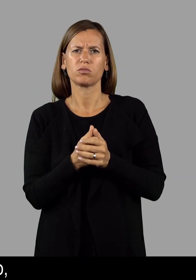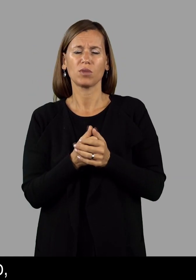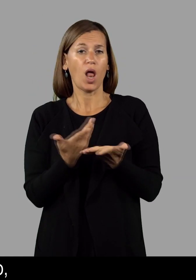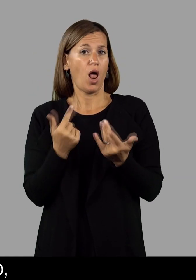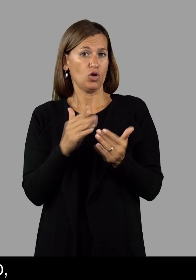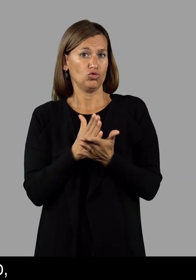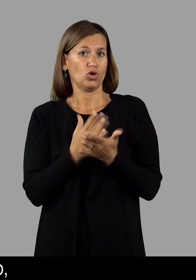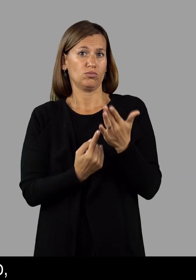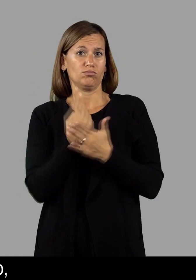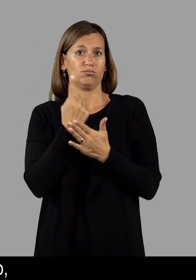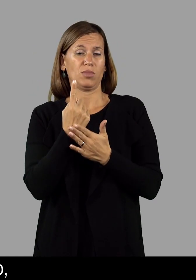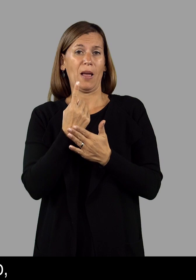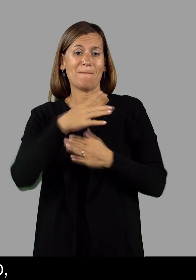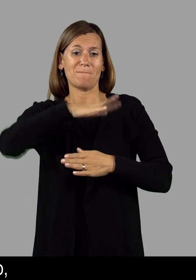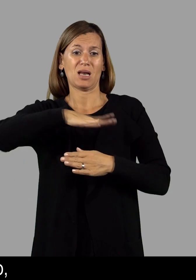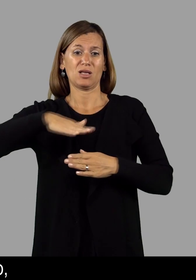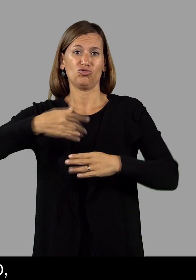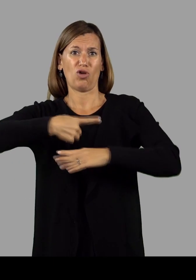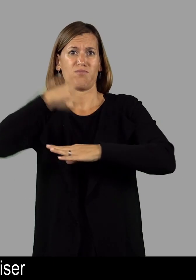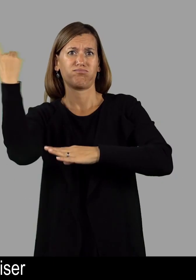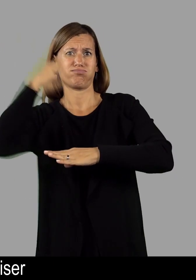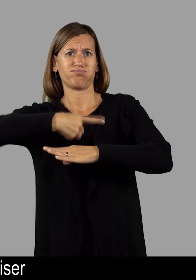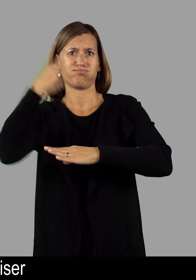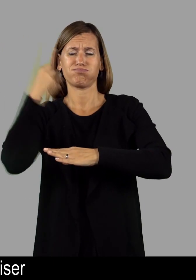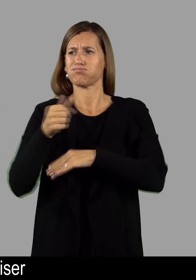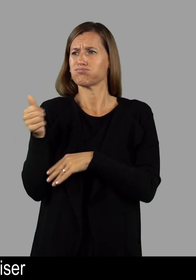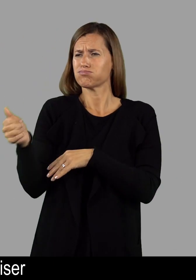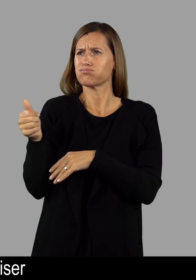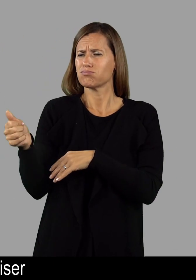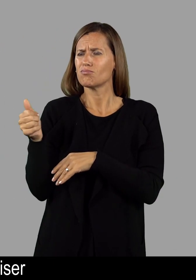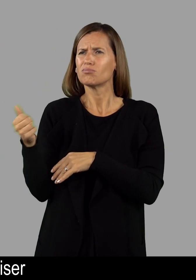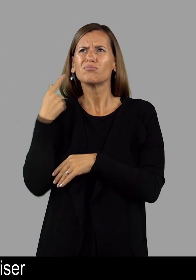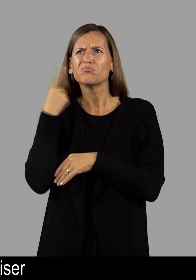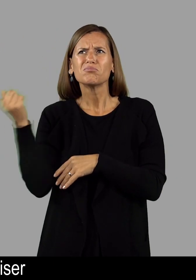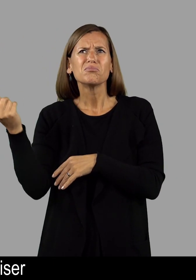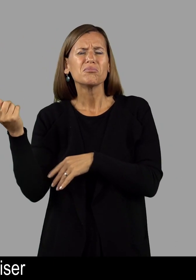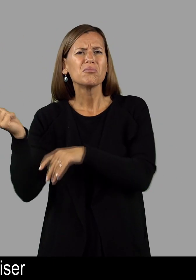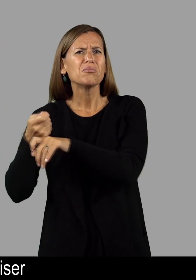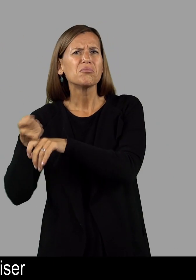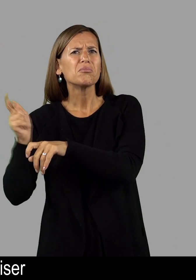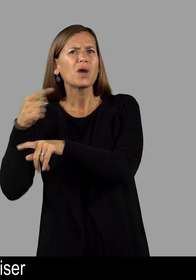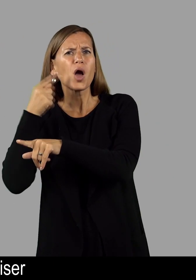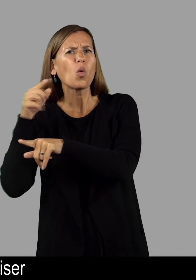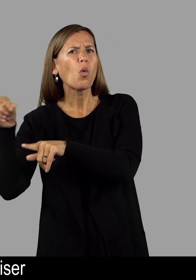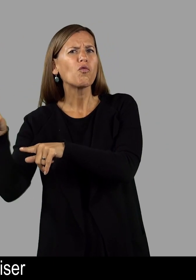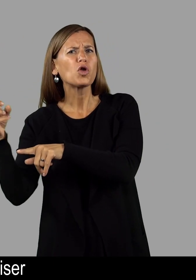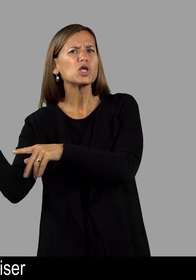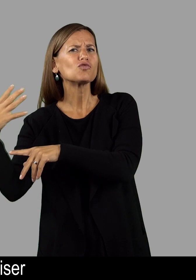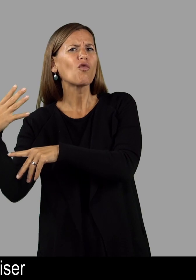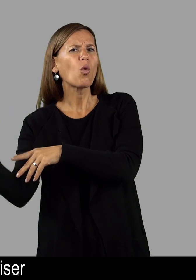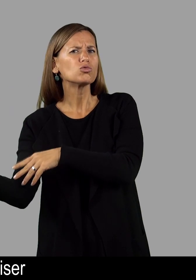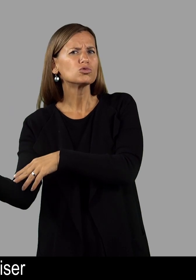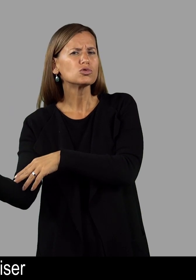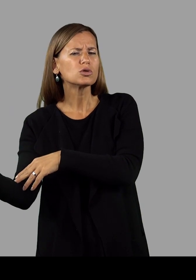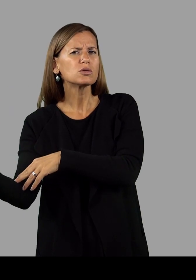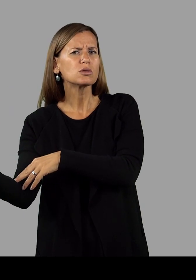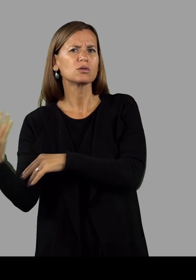da ste stali pred rampo na parkirišču in niste slišali, kaj vam je serviser govoril preko zvočnika pred